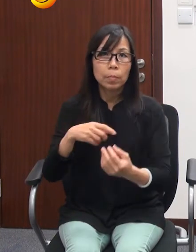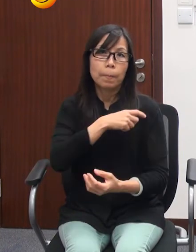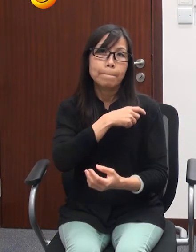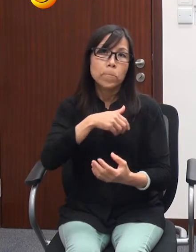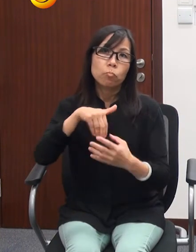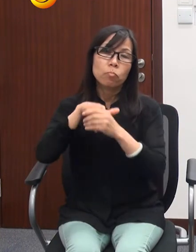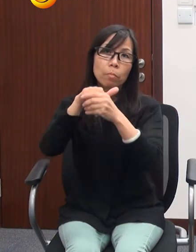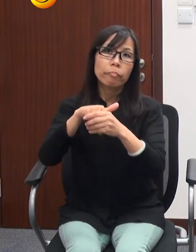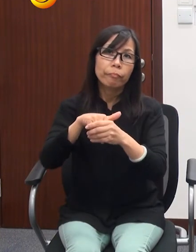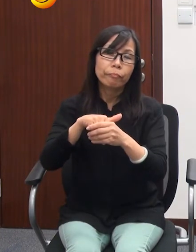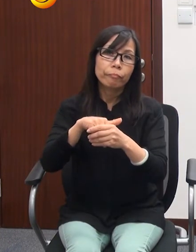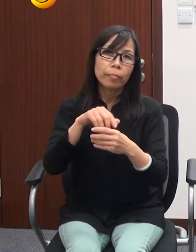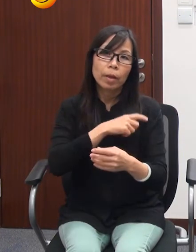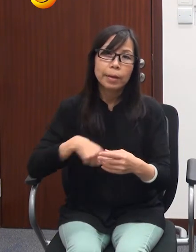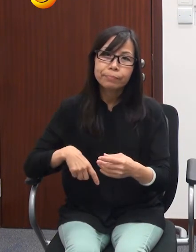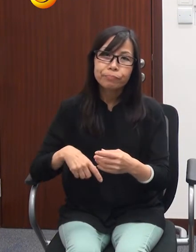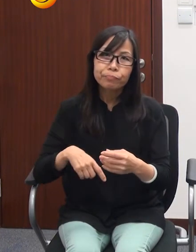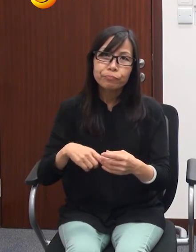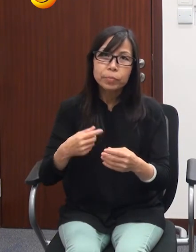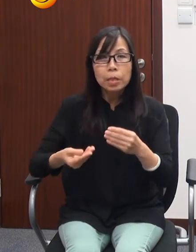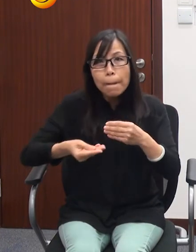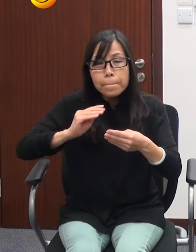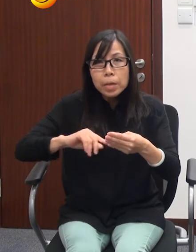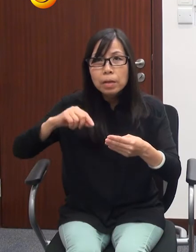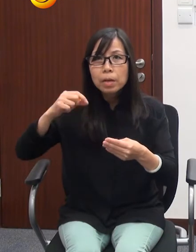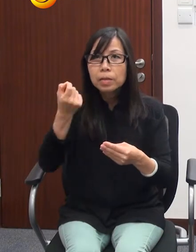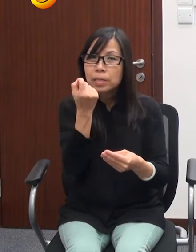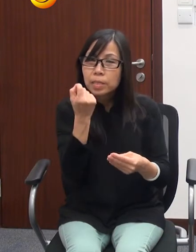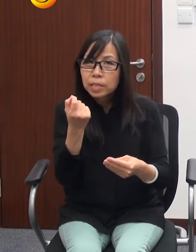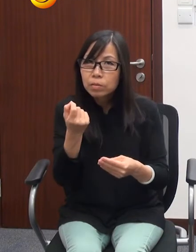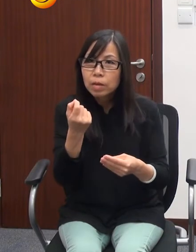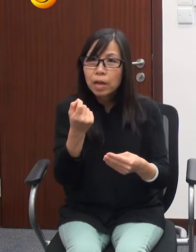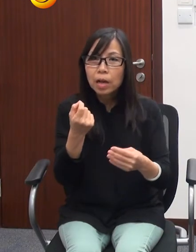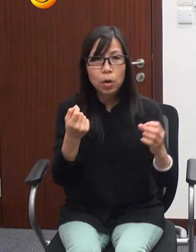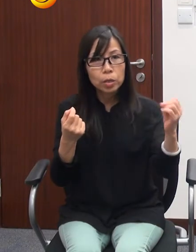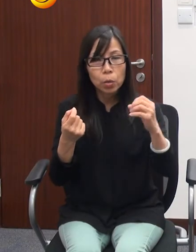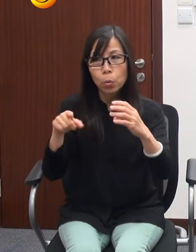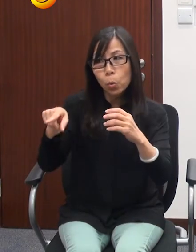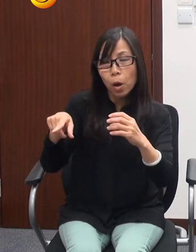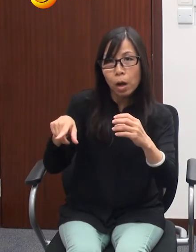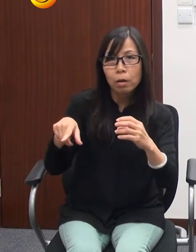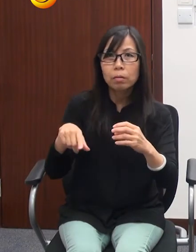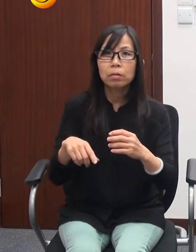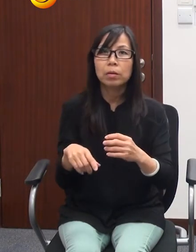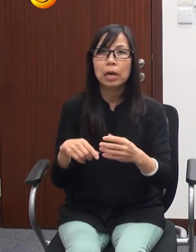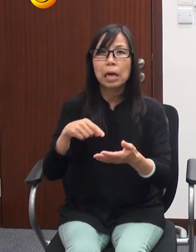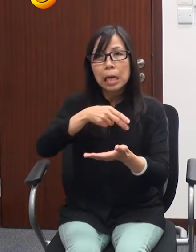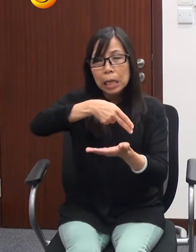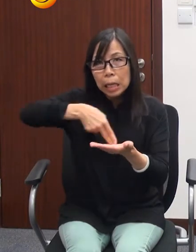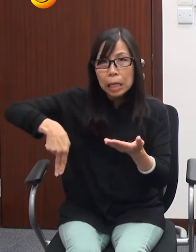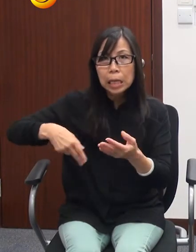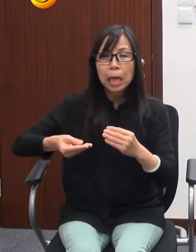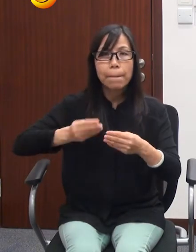個陣營嘅咧，邊個小票就俾人哋講係戒票㗎啦。譬如好簡單，即係譬如講，我哋兩個同佢去